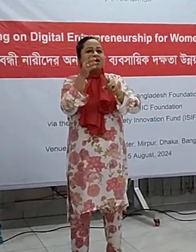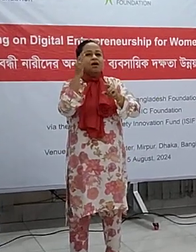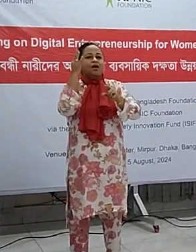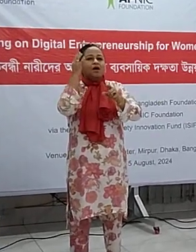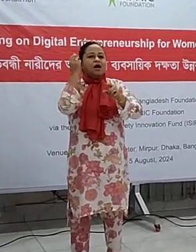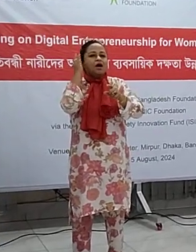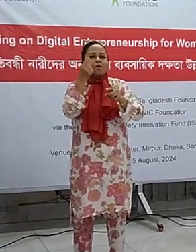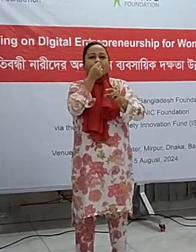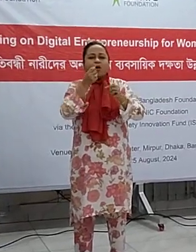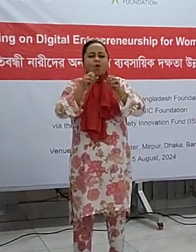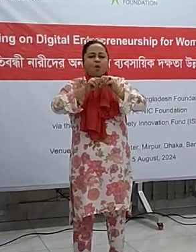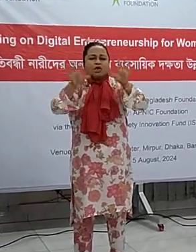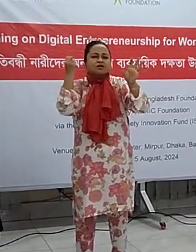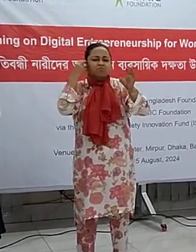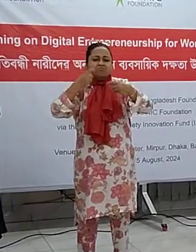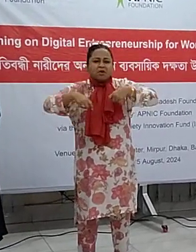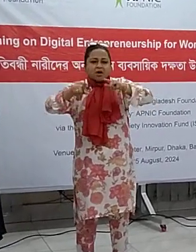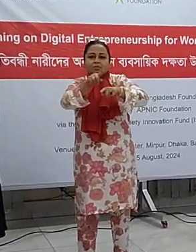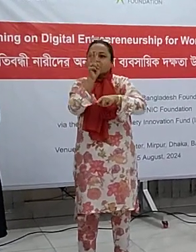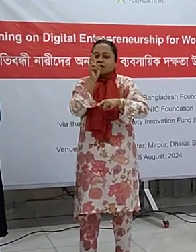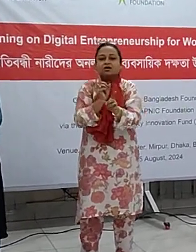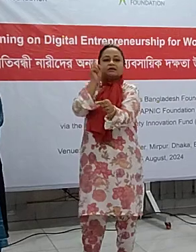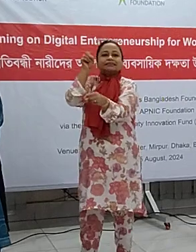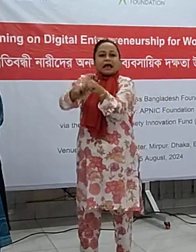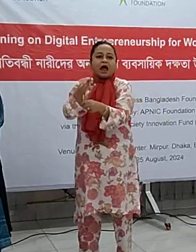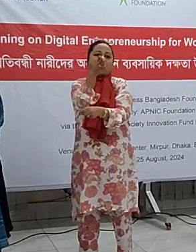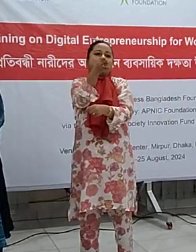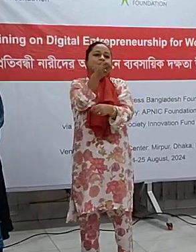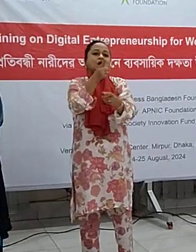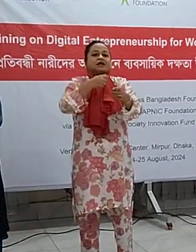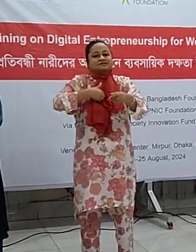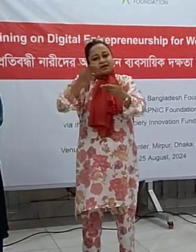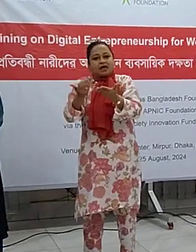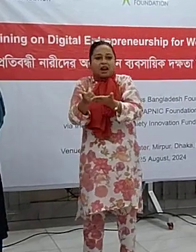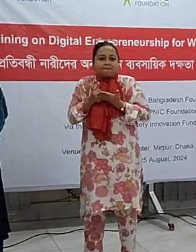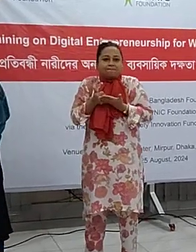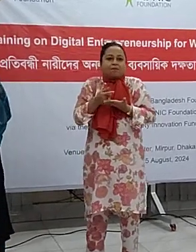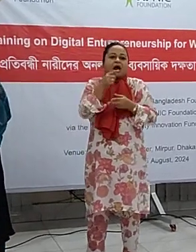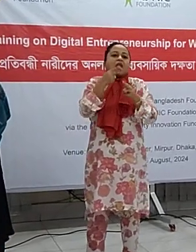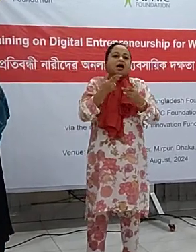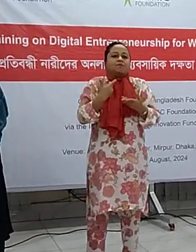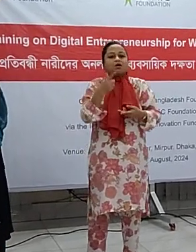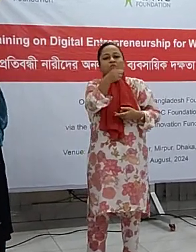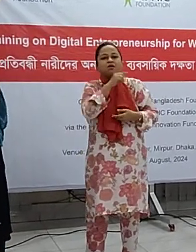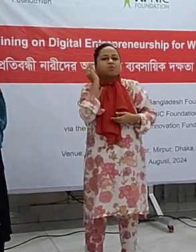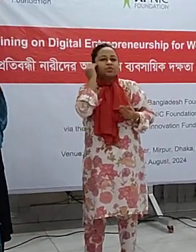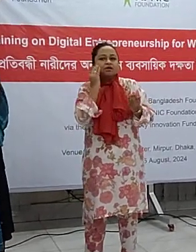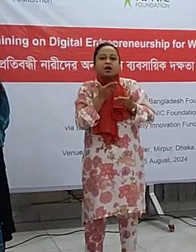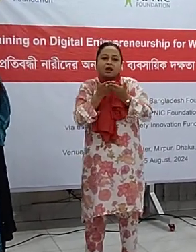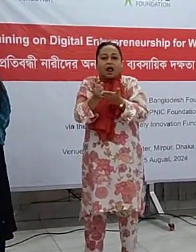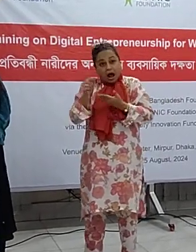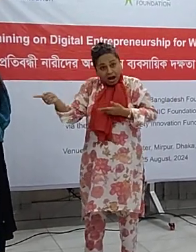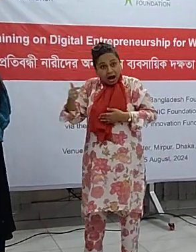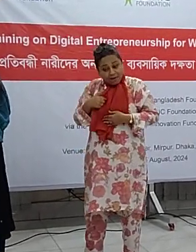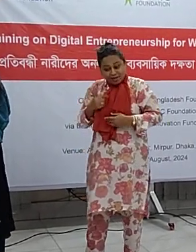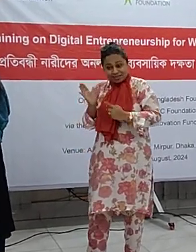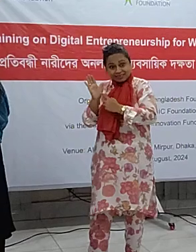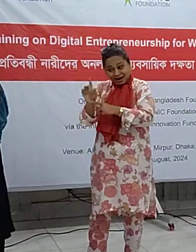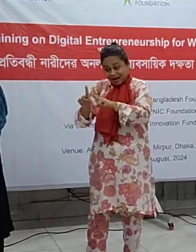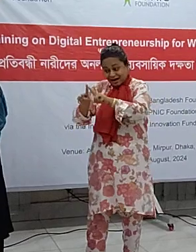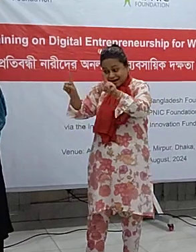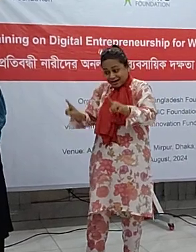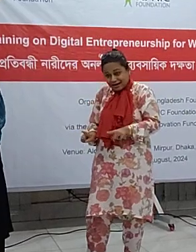আজকে যেই এই প্রশিক্ষণটাতে আমি এসে বুঝছি যে এইটাও আমাদের মতো একটা মানে